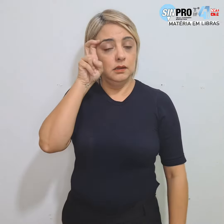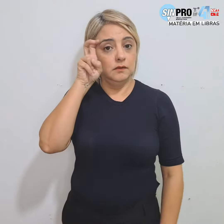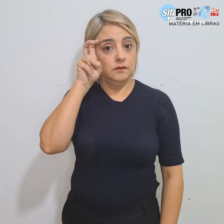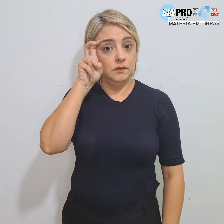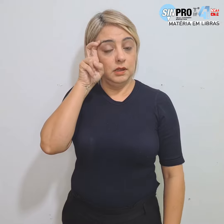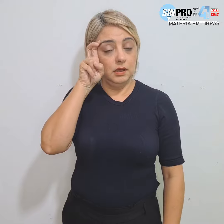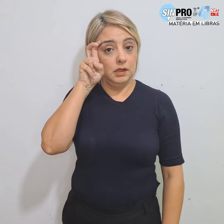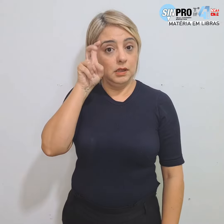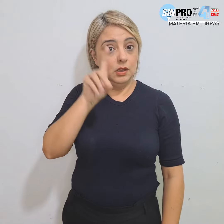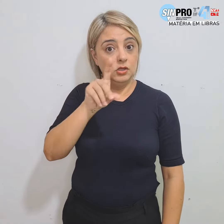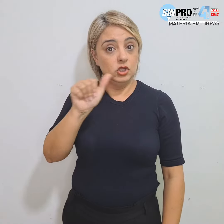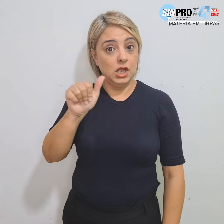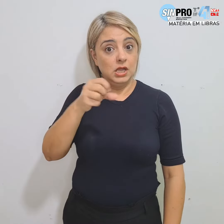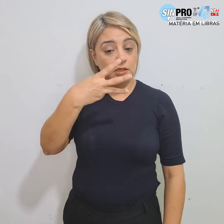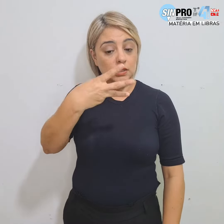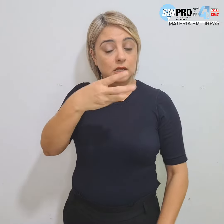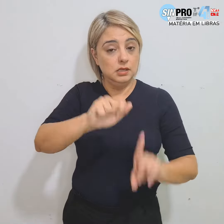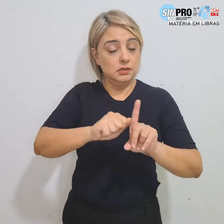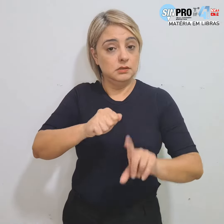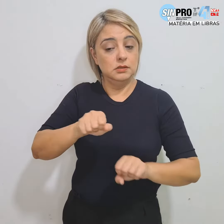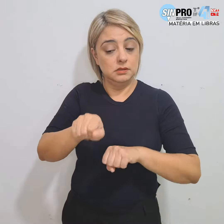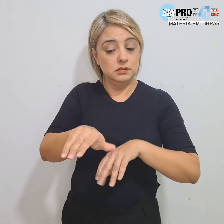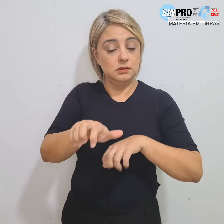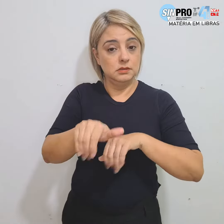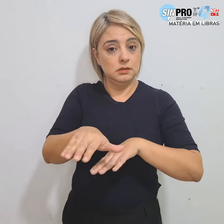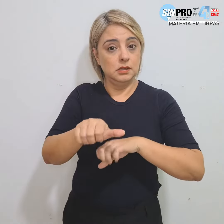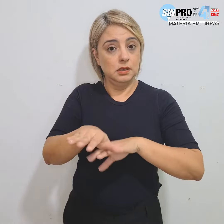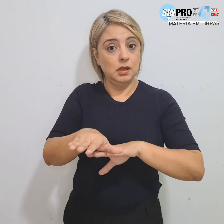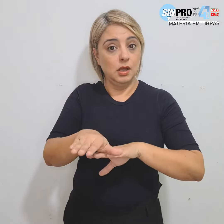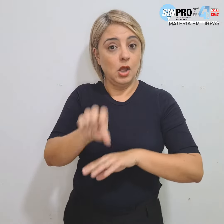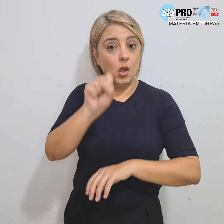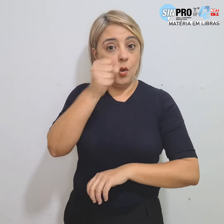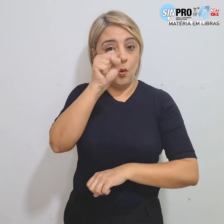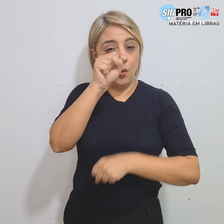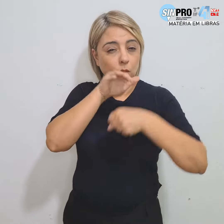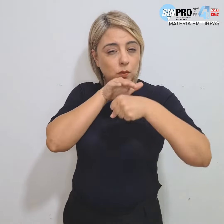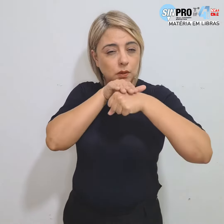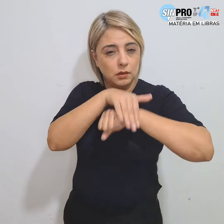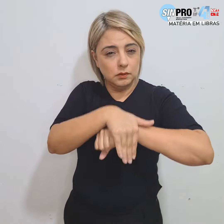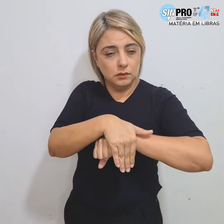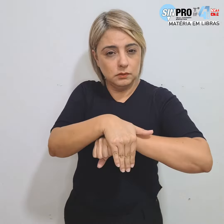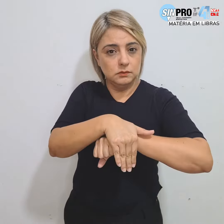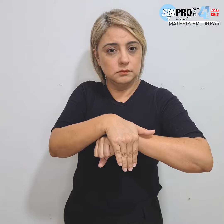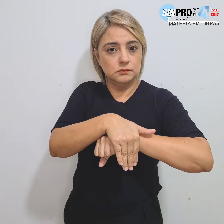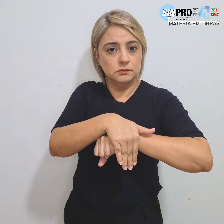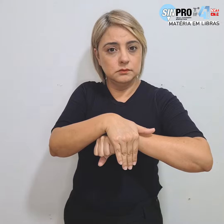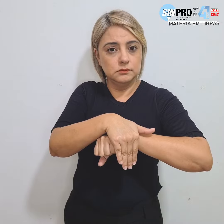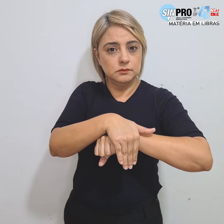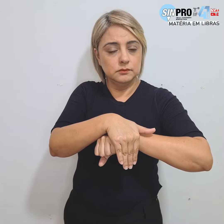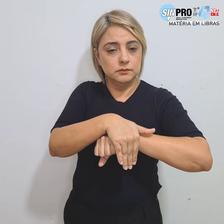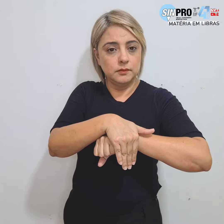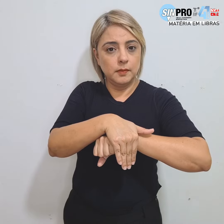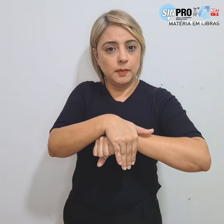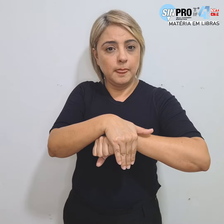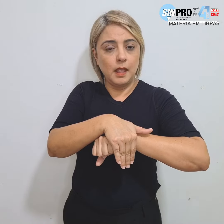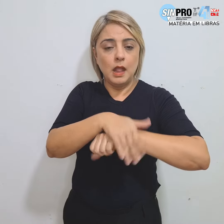3 de setembro, às 8 horas da noite, nas redes sociais do